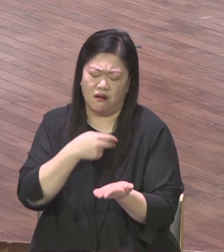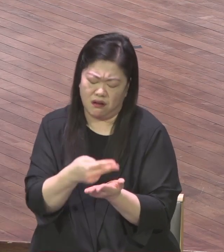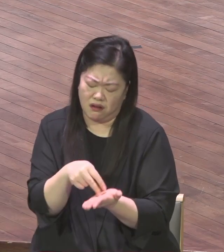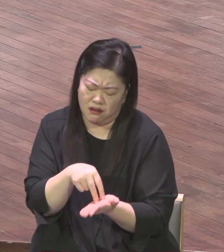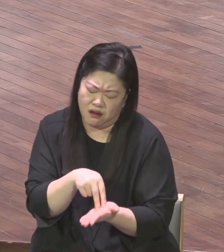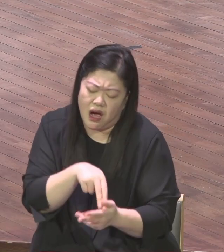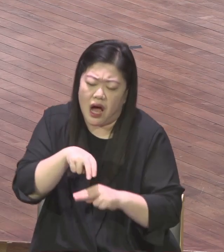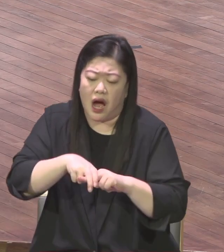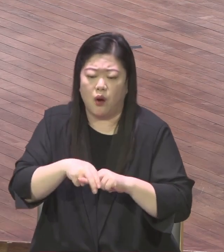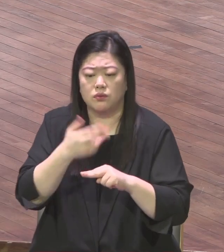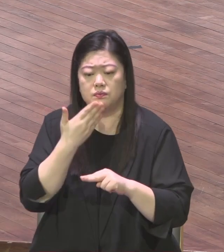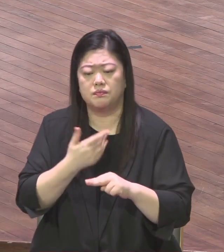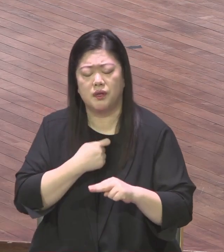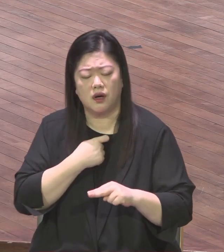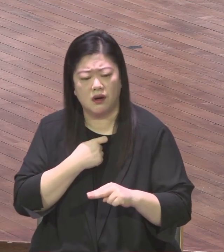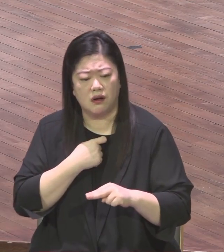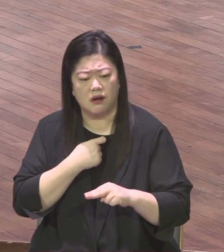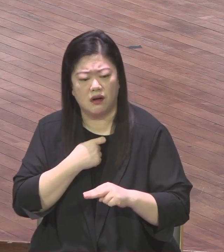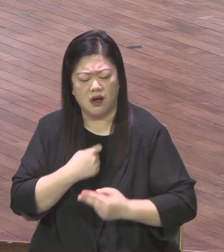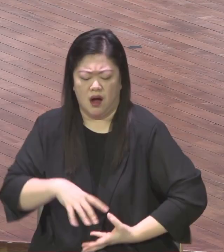게 소화되는 게 소원이고